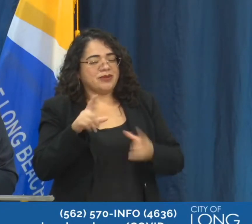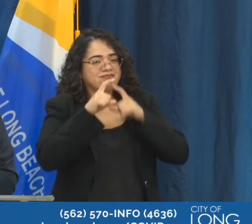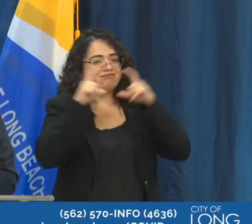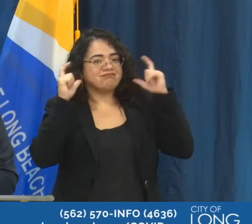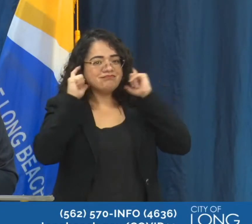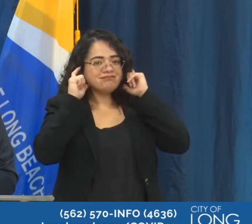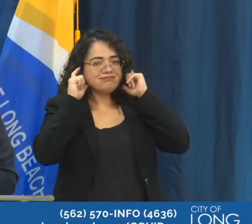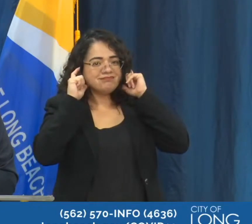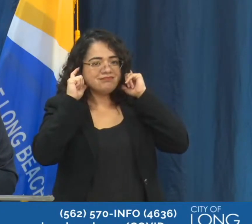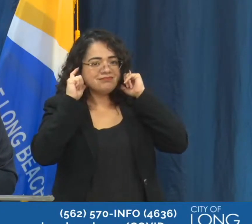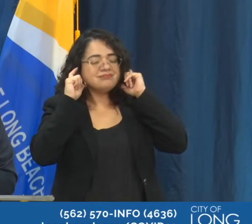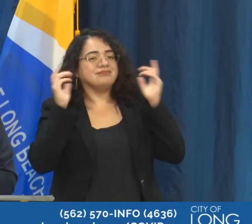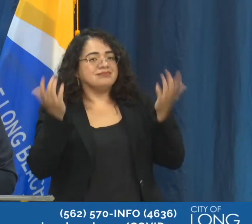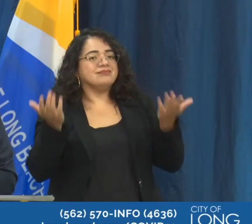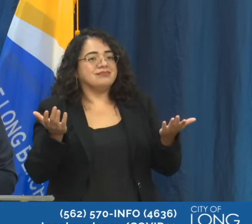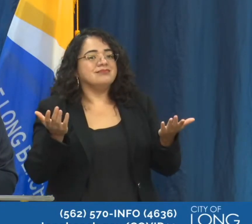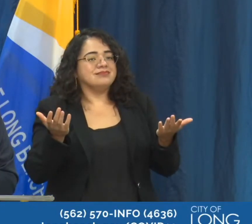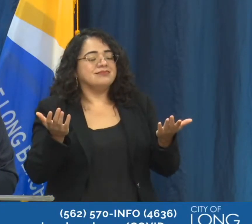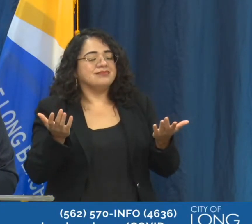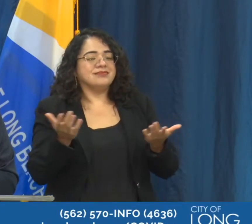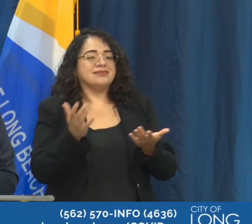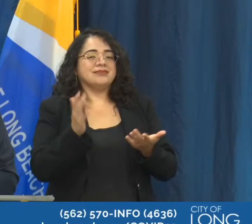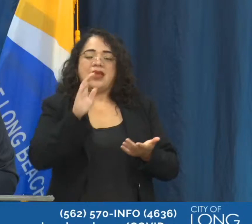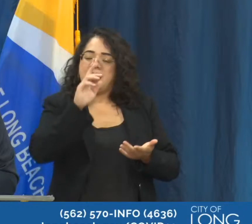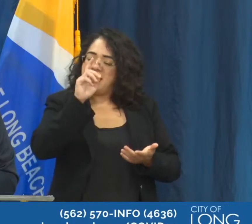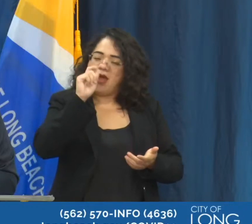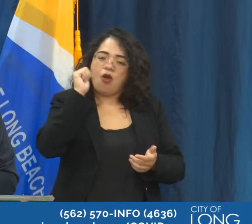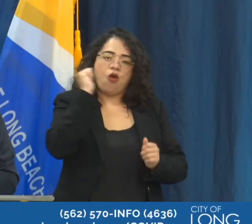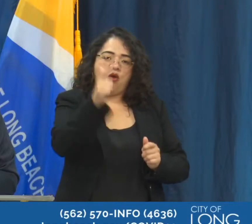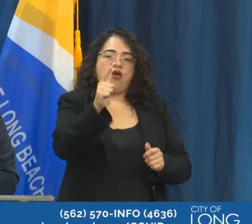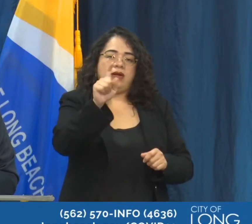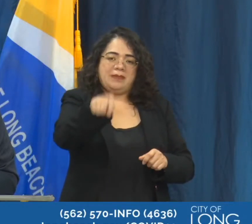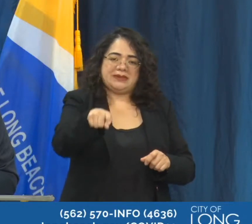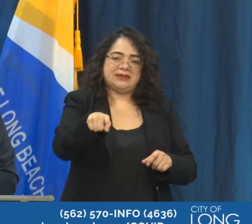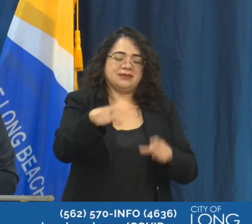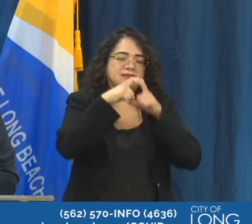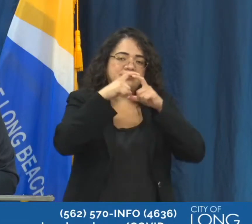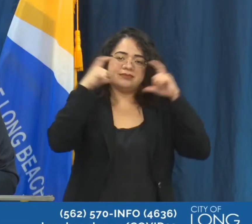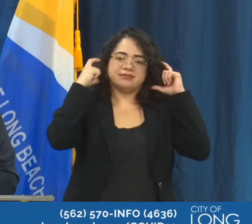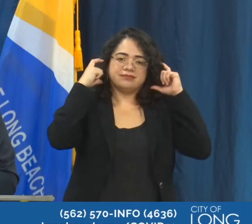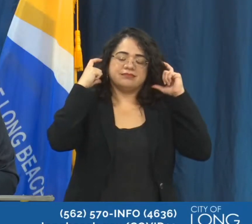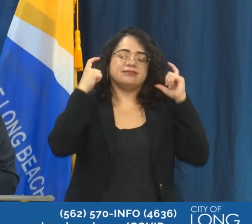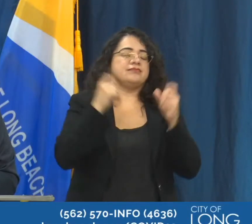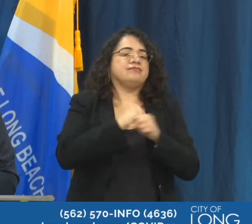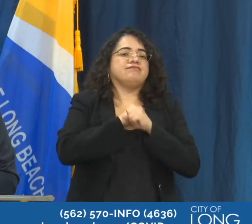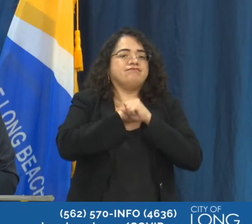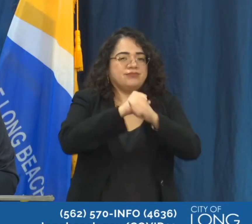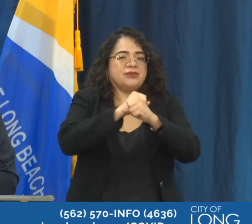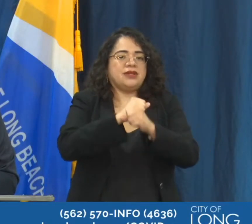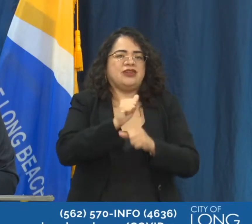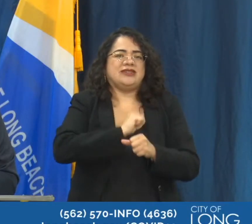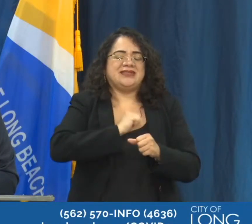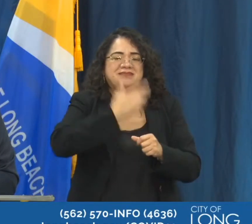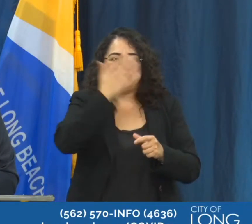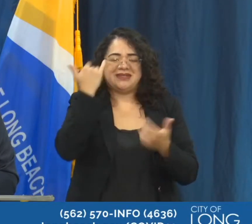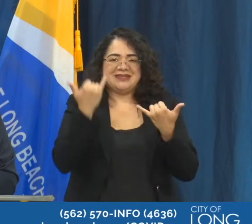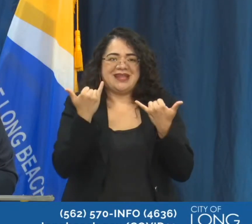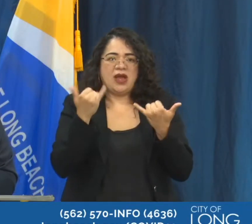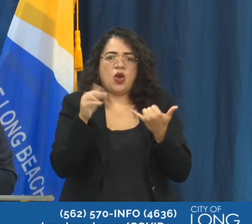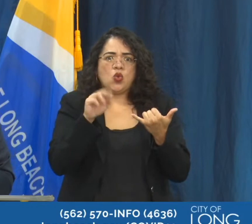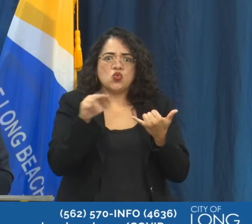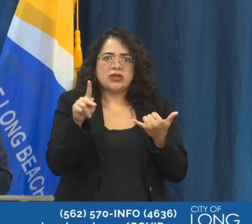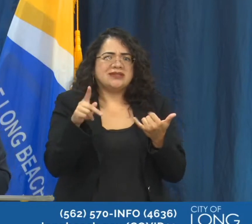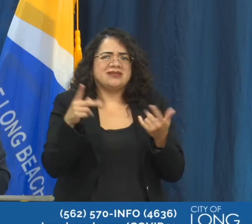guía establece que las personas en nuestro estado de california usen esto para las situaciones en alto riesgo